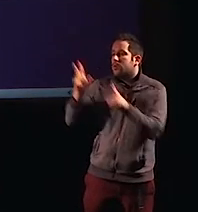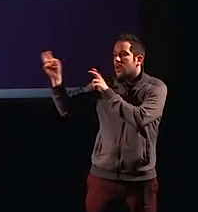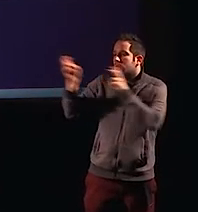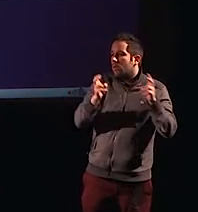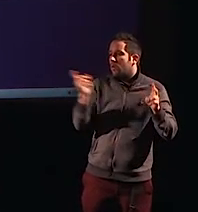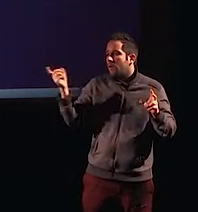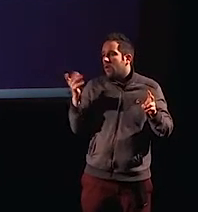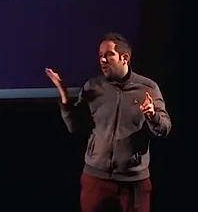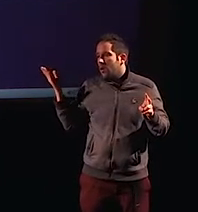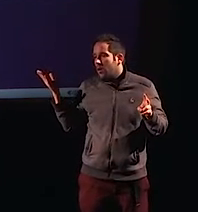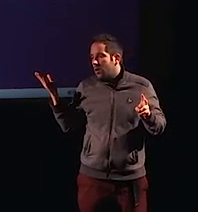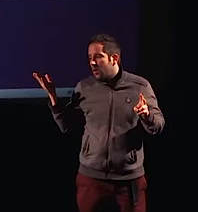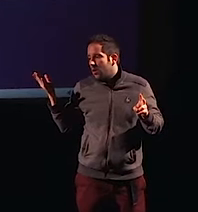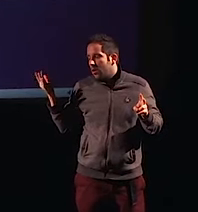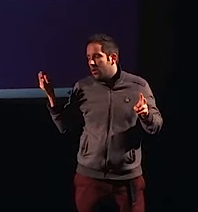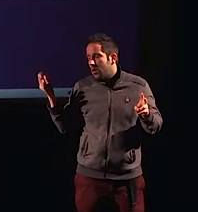de